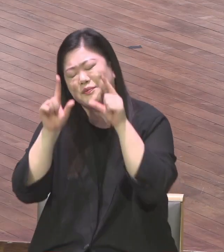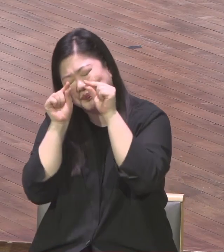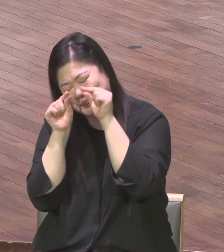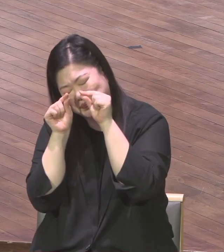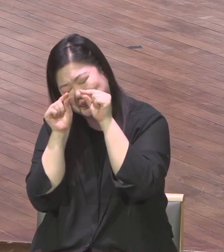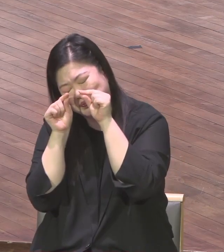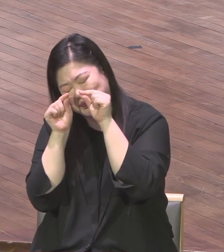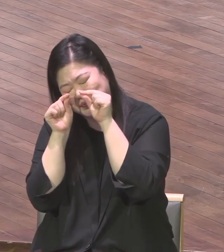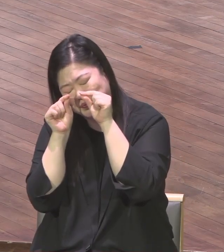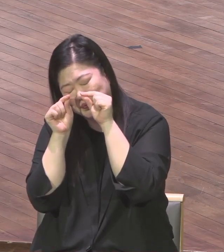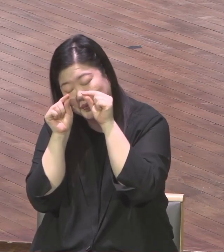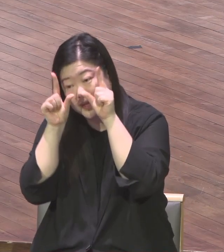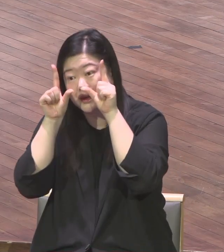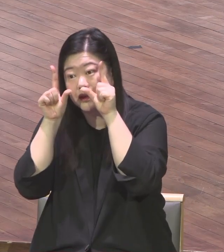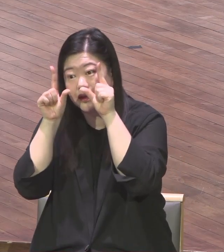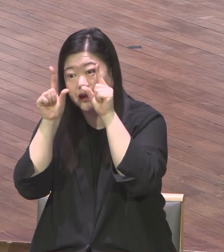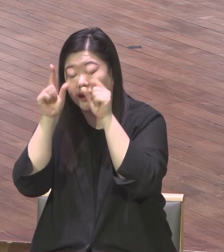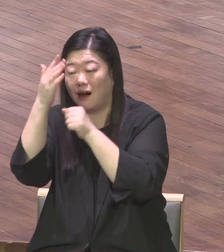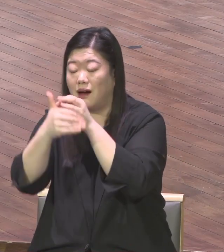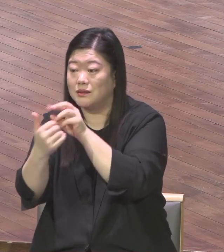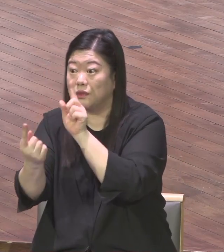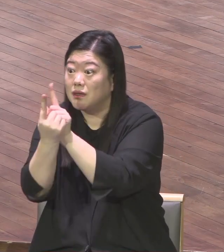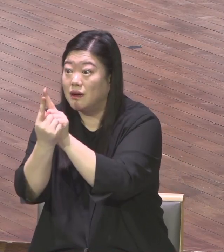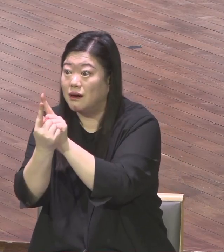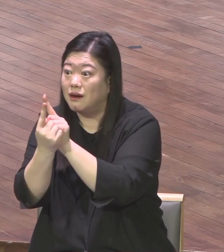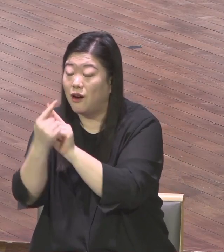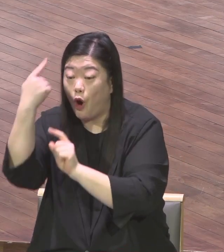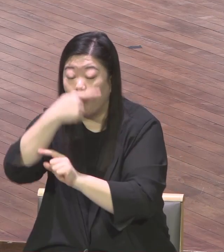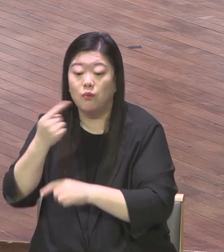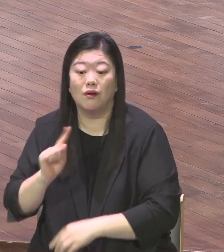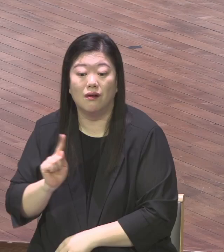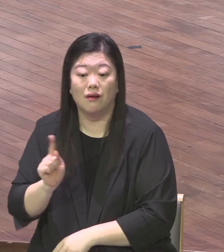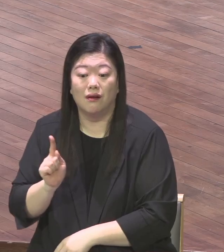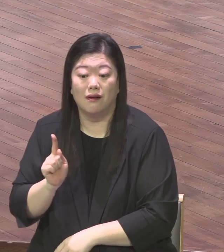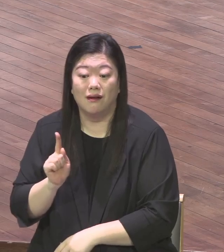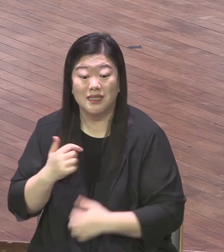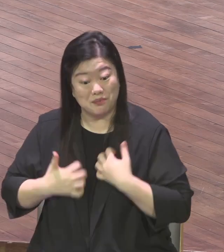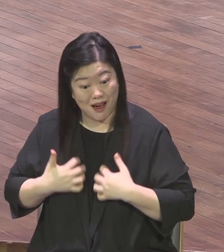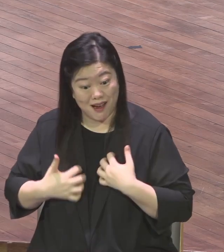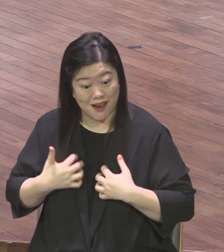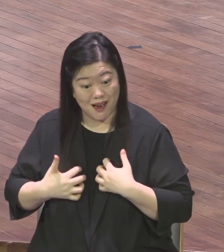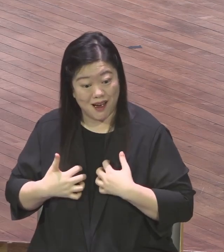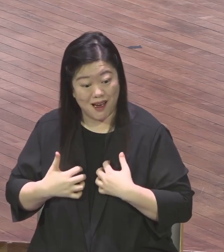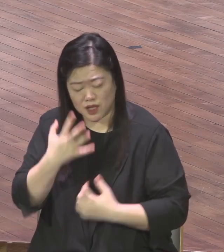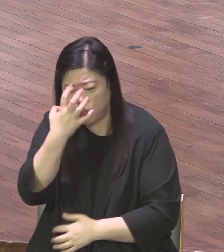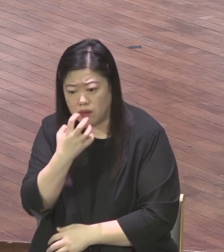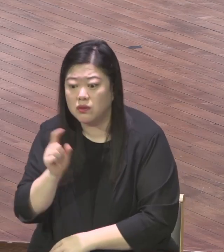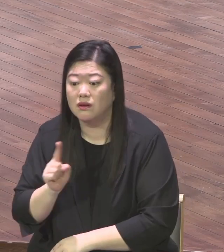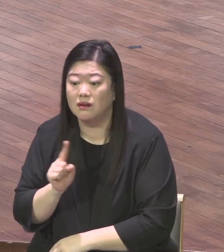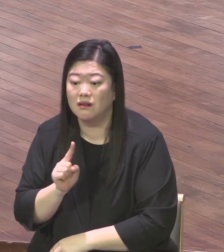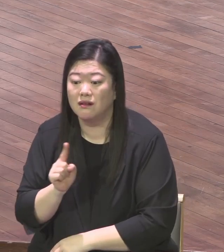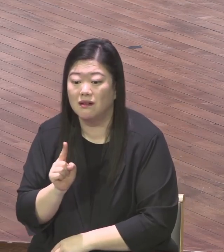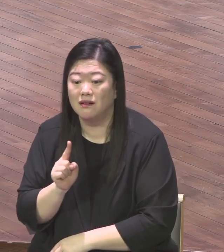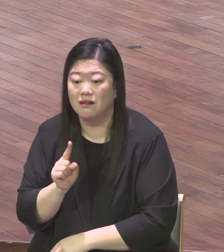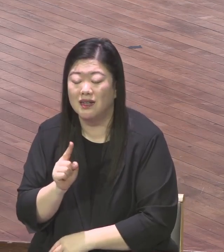내가 하나님 보좌 앞에서 상급받는 그 모습을 상상해 보시오.